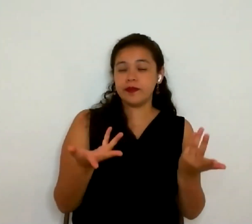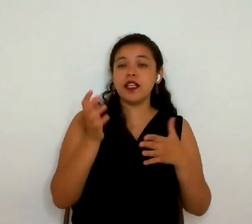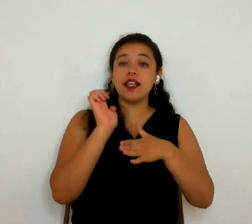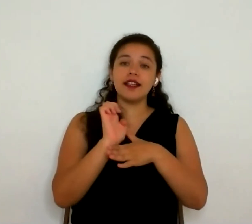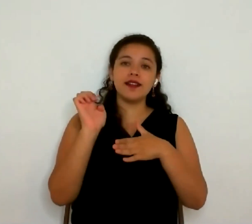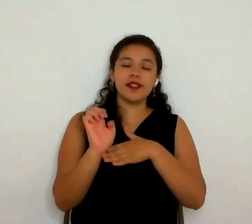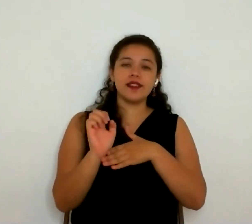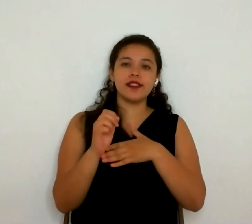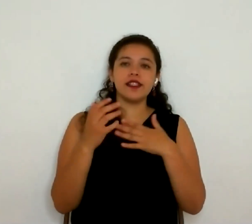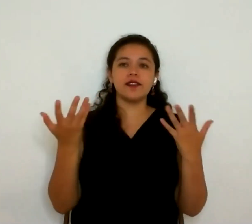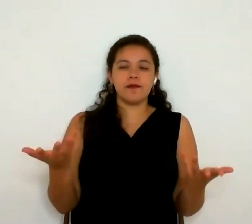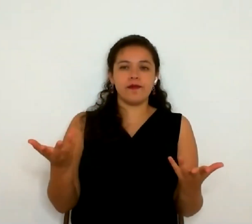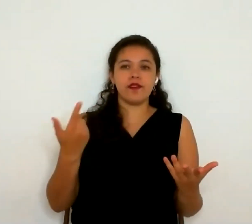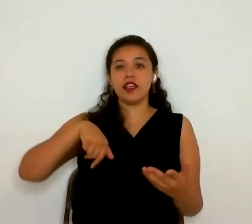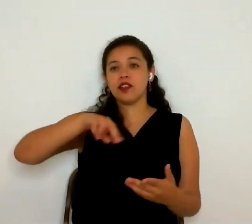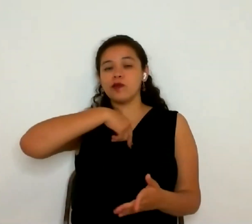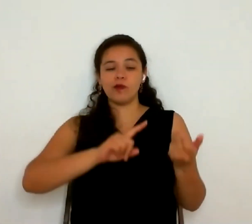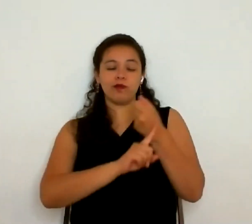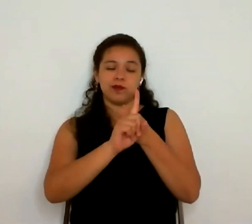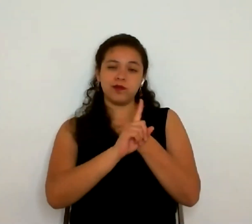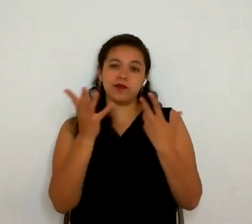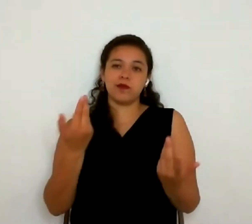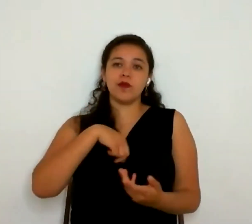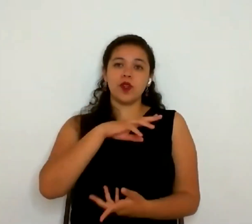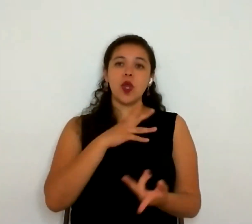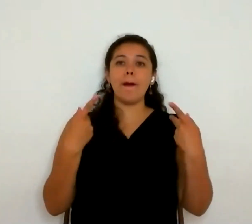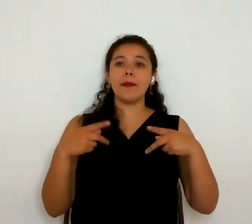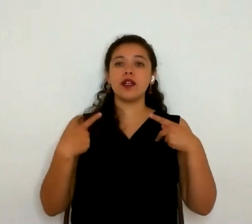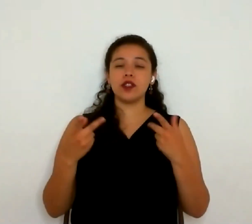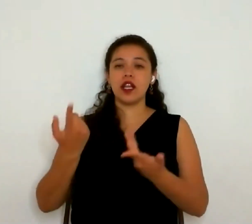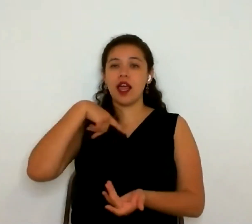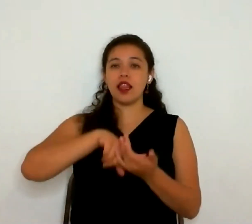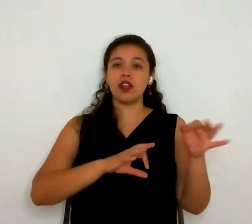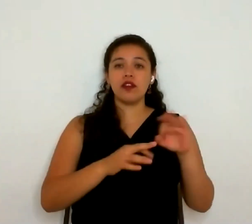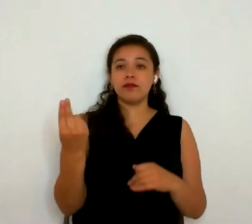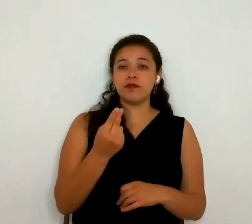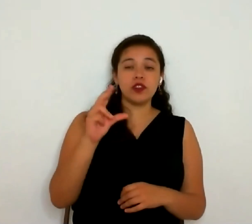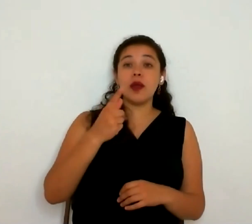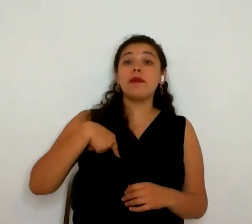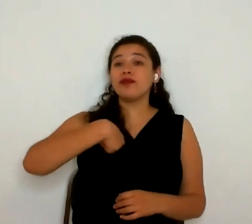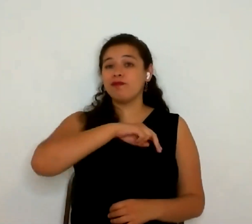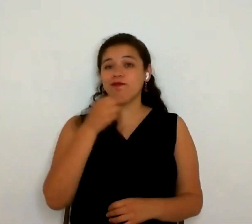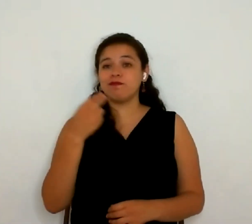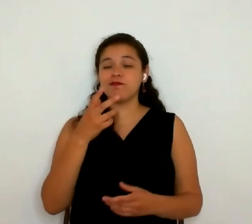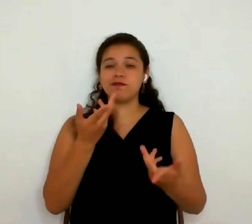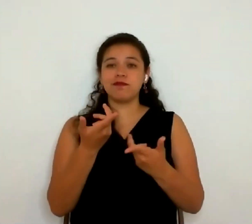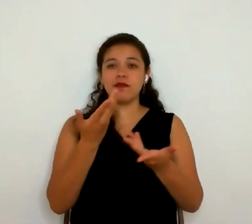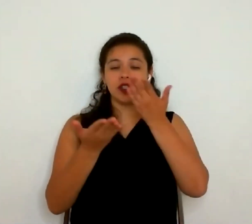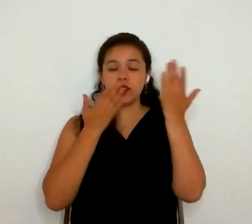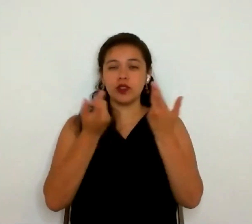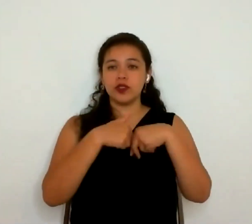esa es nuestra problemática que no contamos con el personal necesario pero sí requerimos de un estudio socioeconómico